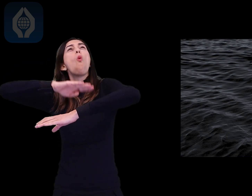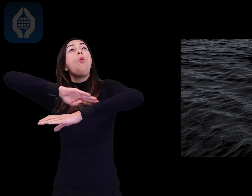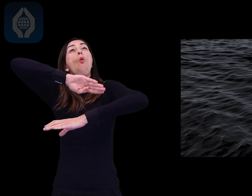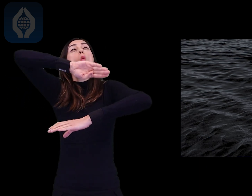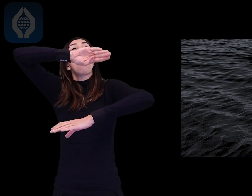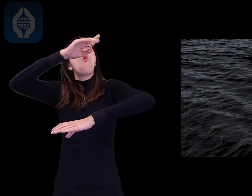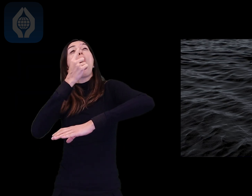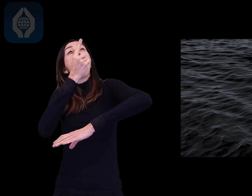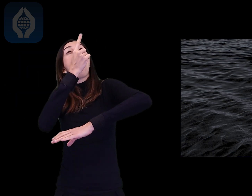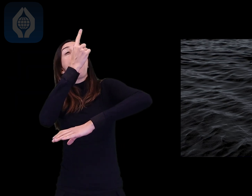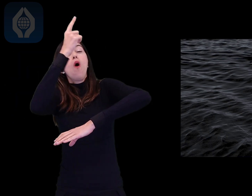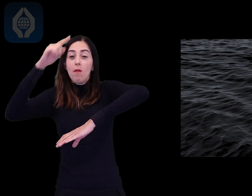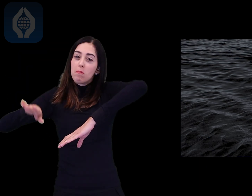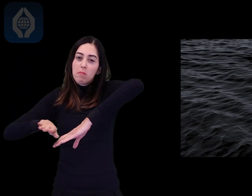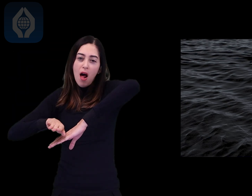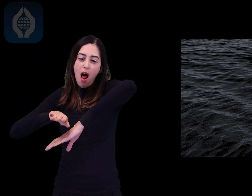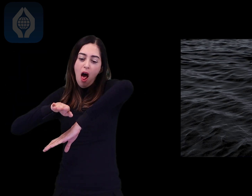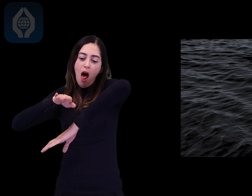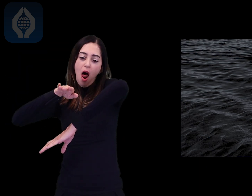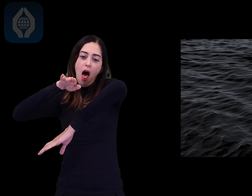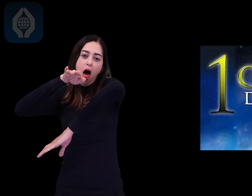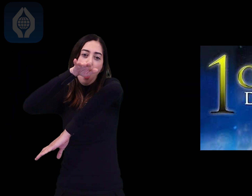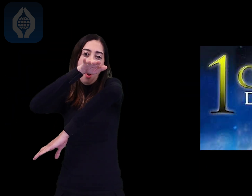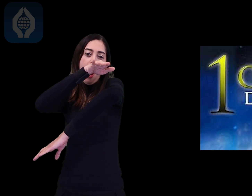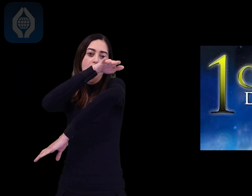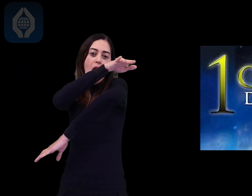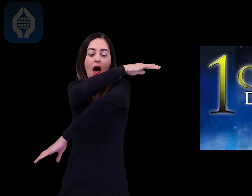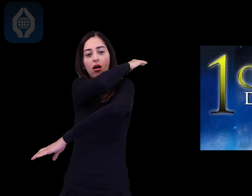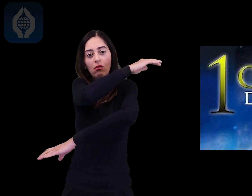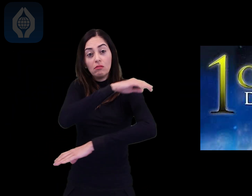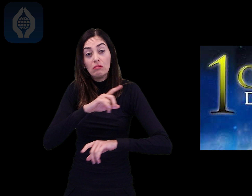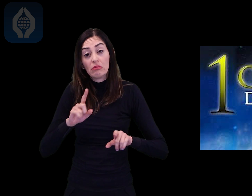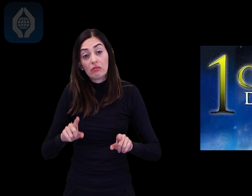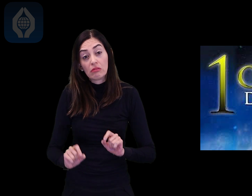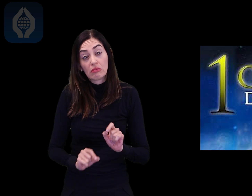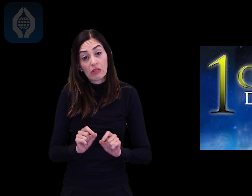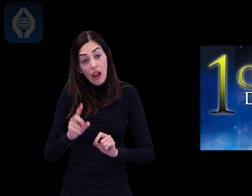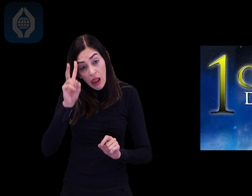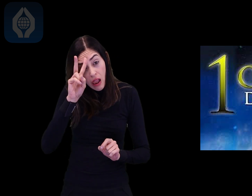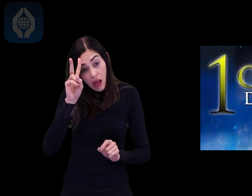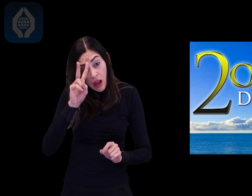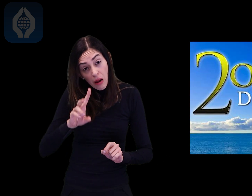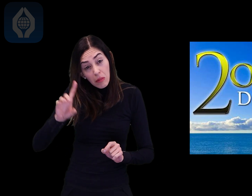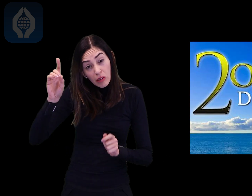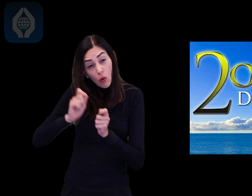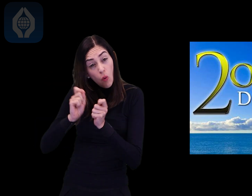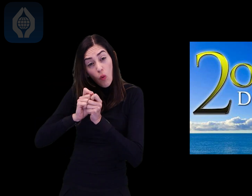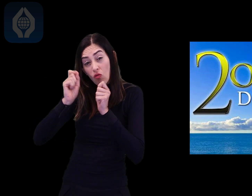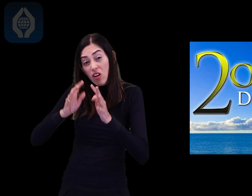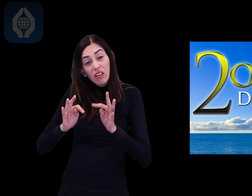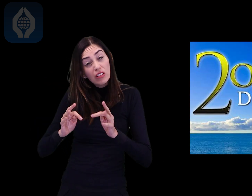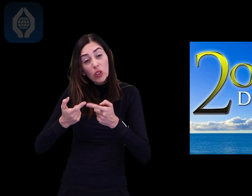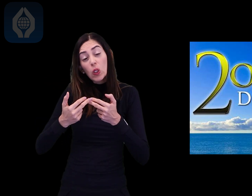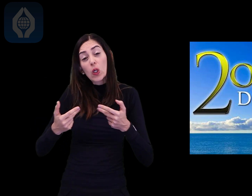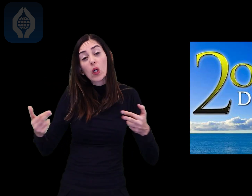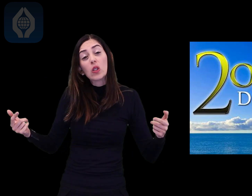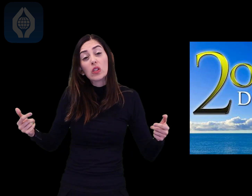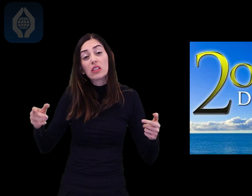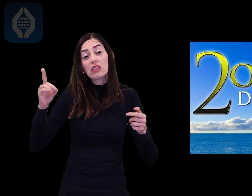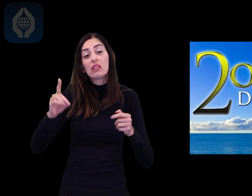cobriam toda a superfície da terra. No primeiro dia, Deus criou a luz. No segundo dia, ele fez o ar e o céu azul e